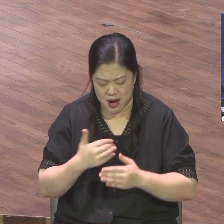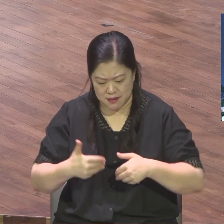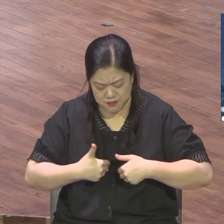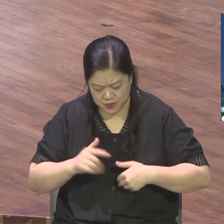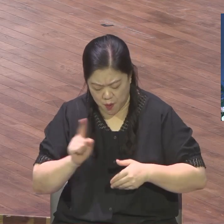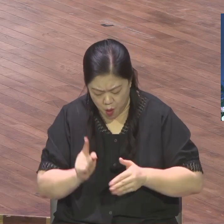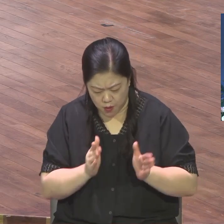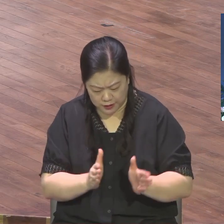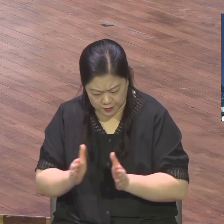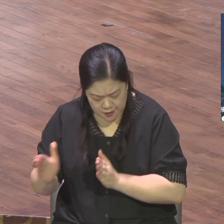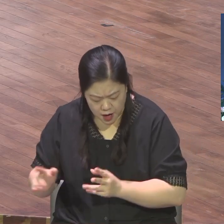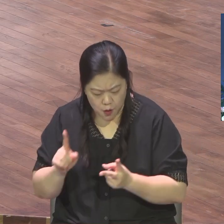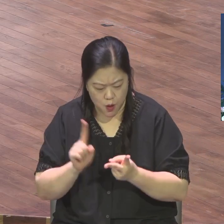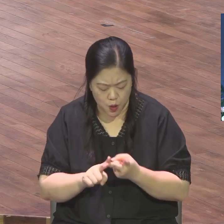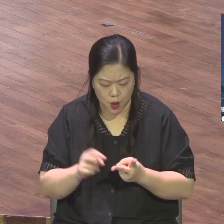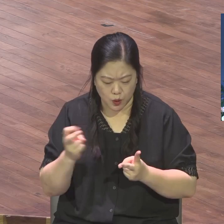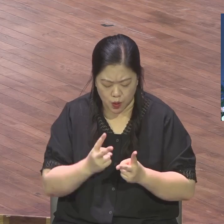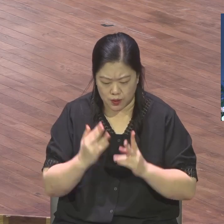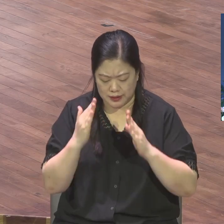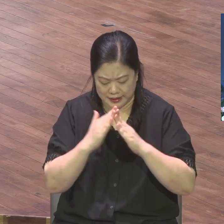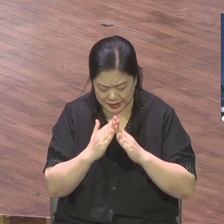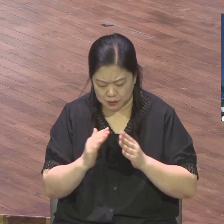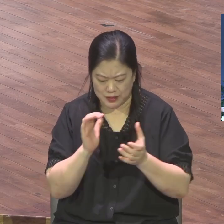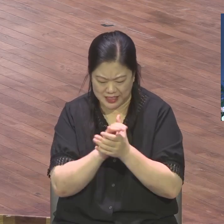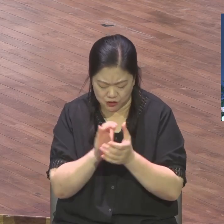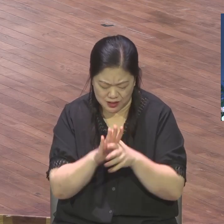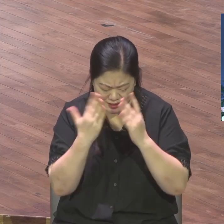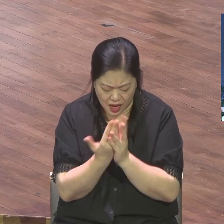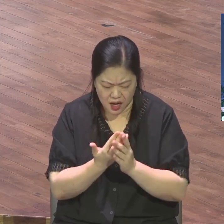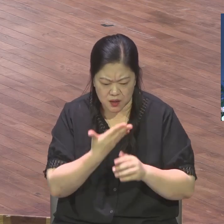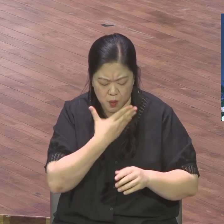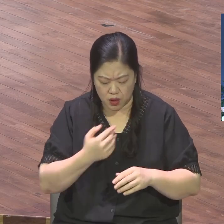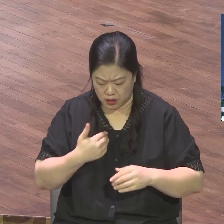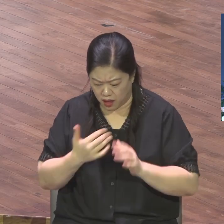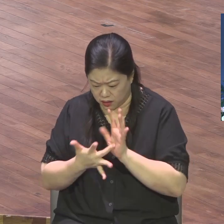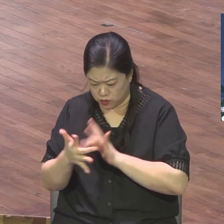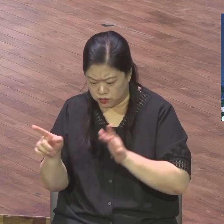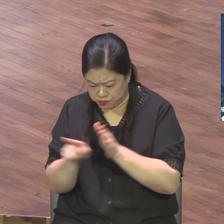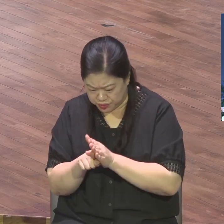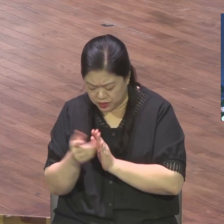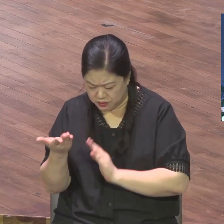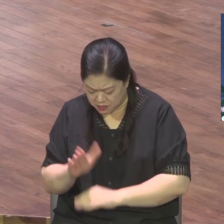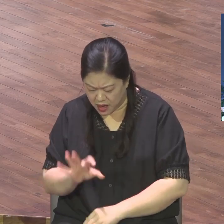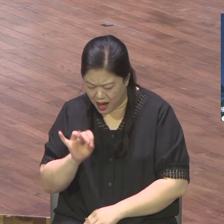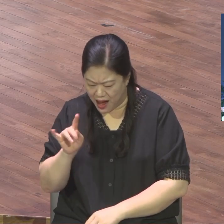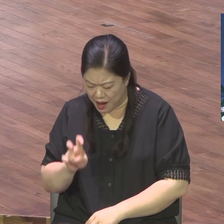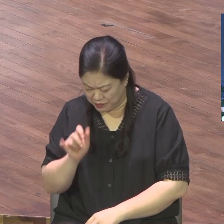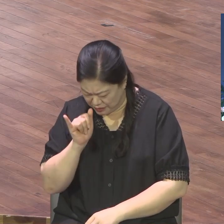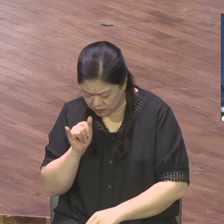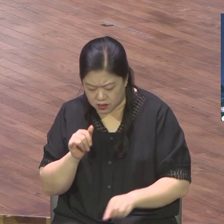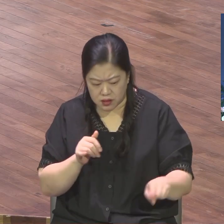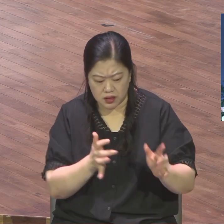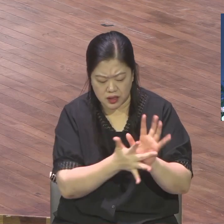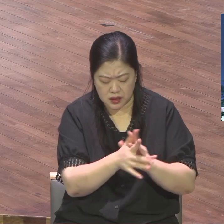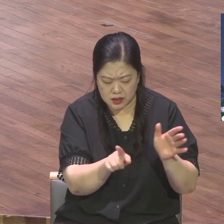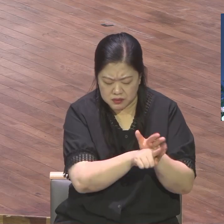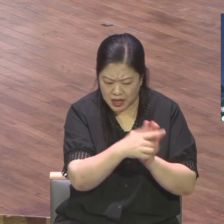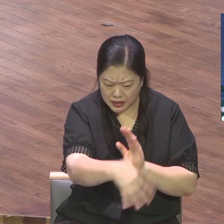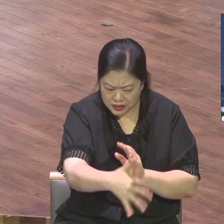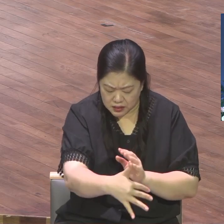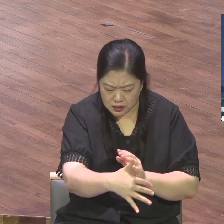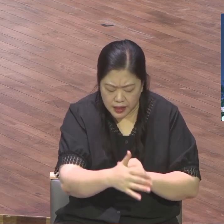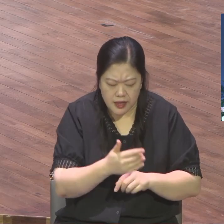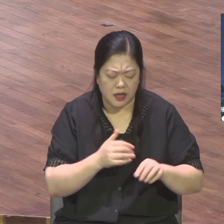예수 믿자고 그러고 하나님 앞에 서야 될 거 아니에요. 지금도 우리 교회 암환자들 중에는